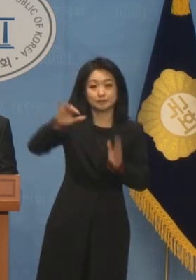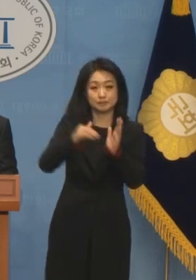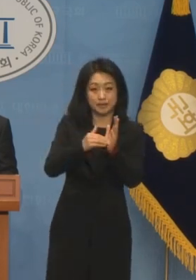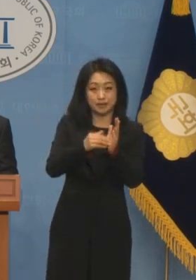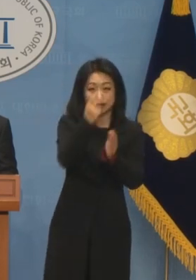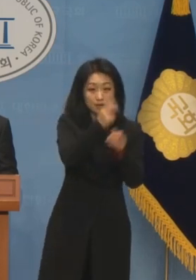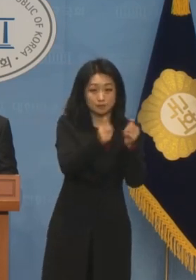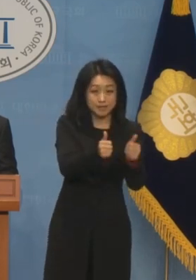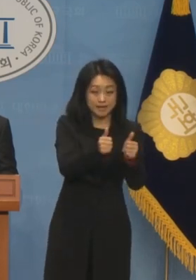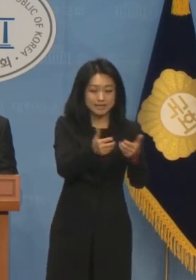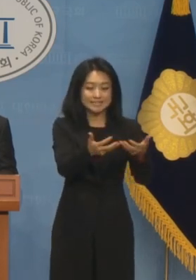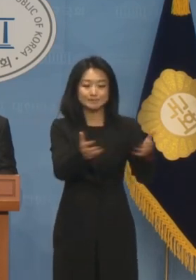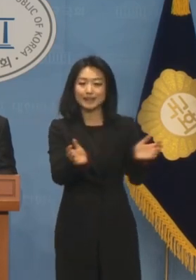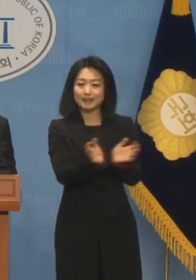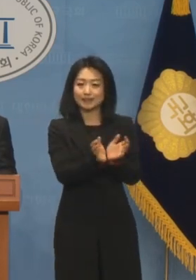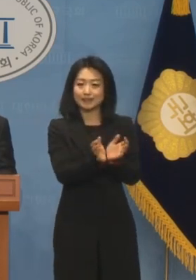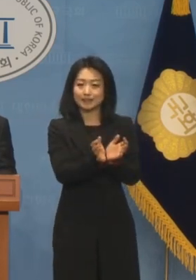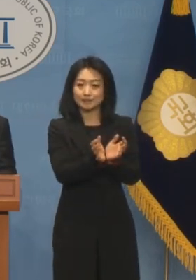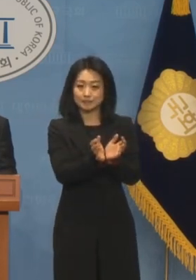검사들이 집단적으로